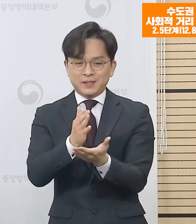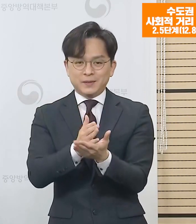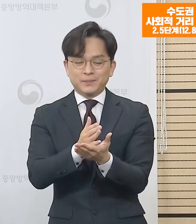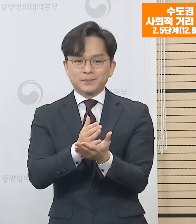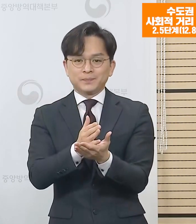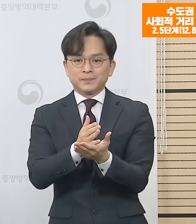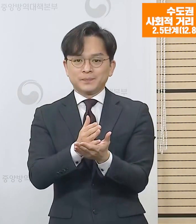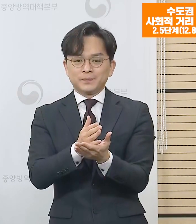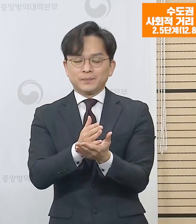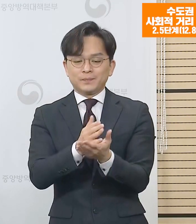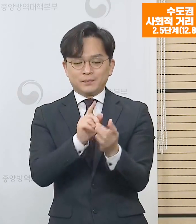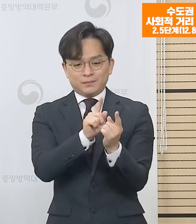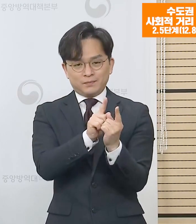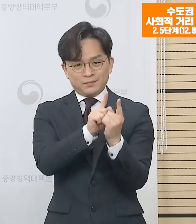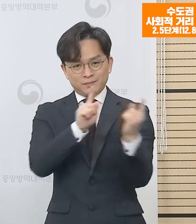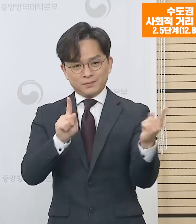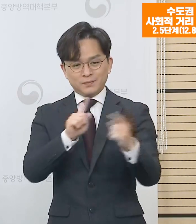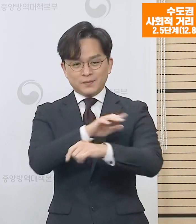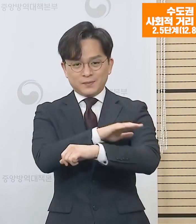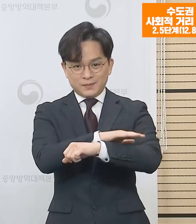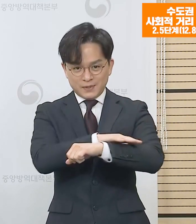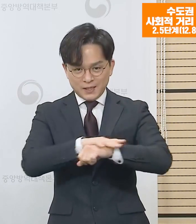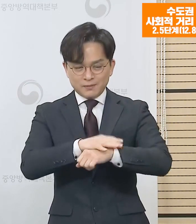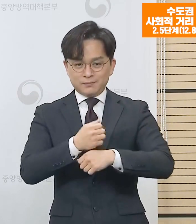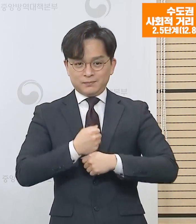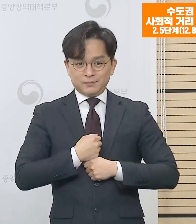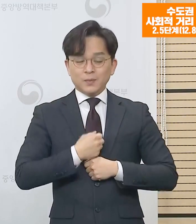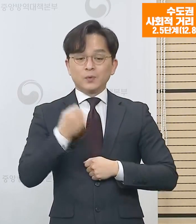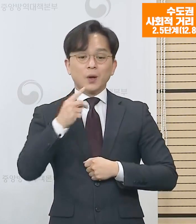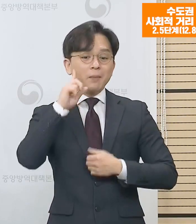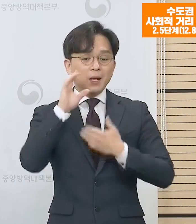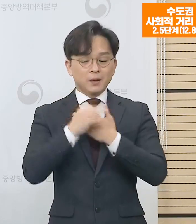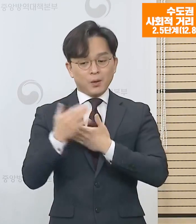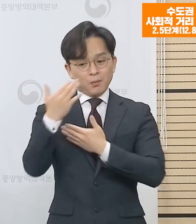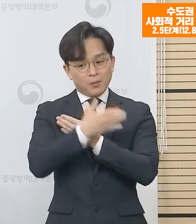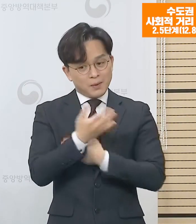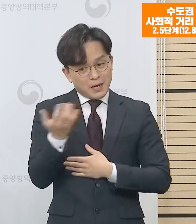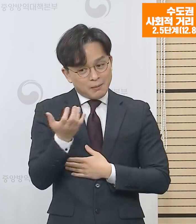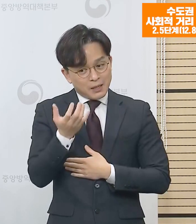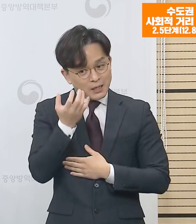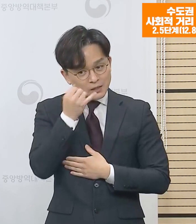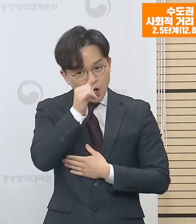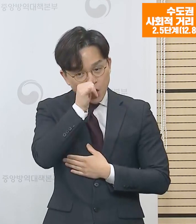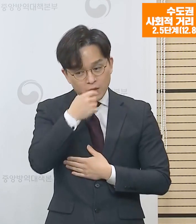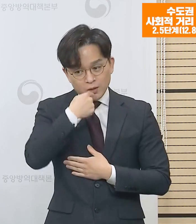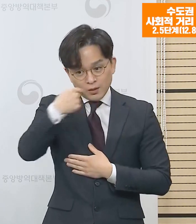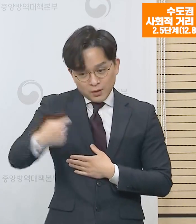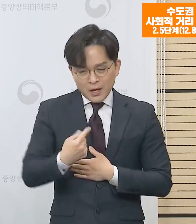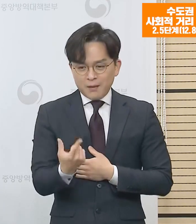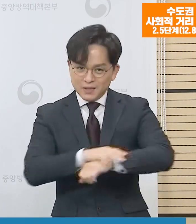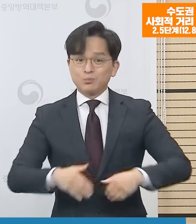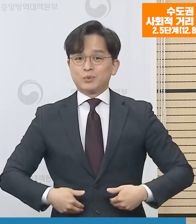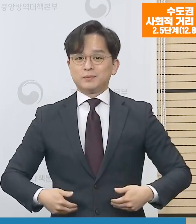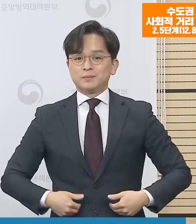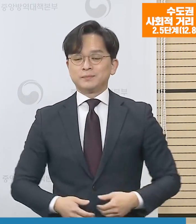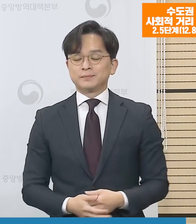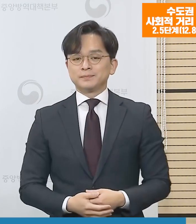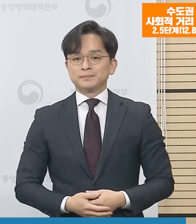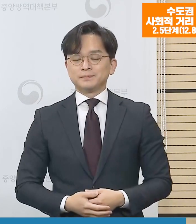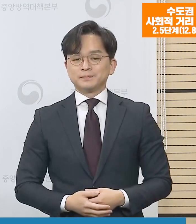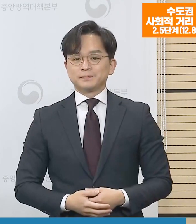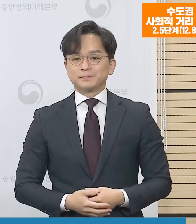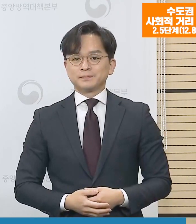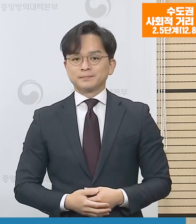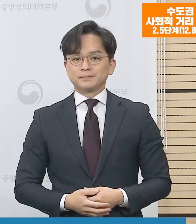모니터링해서 유증상자의 경우에는 즉시 업무 배제하고 검사를 받도록 관리해 주시기를 요청을 드립니다. 현재